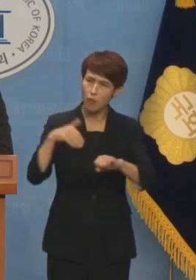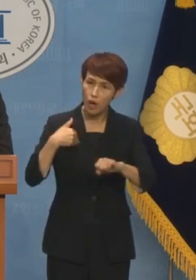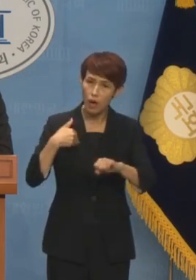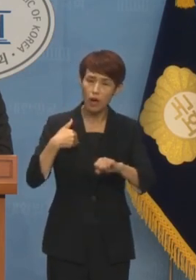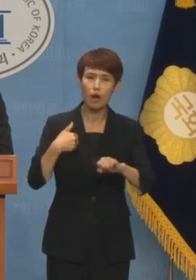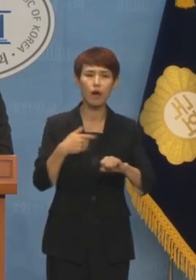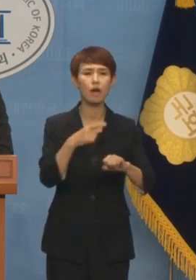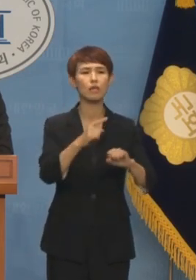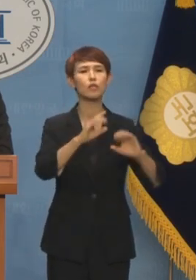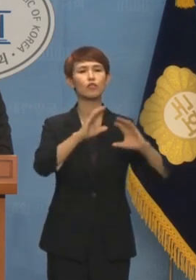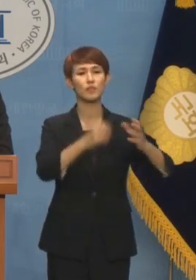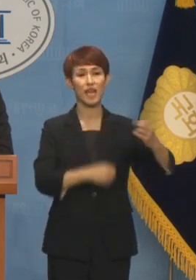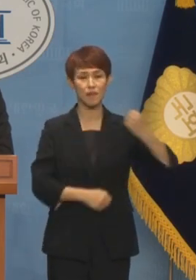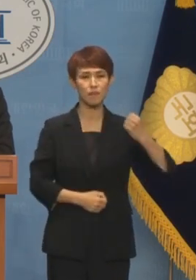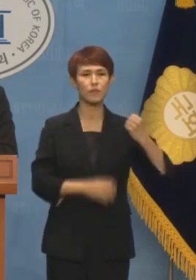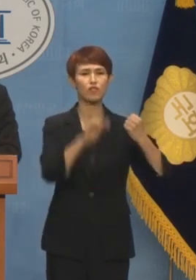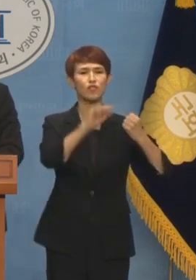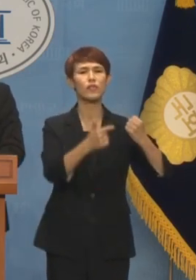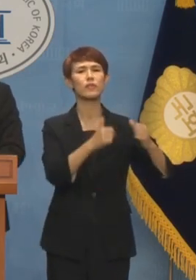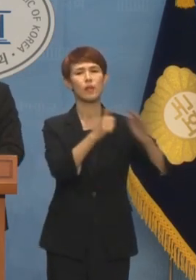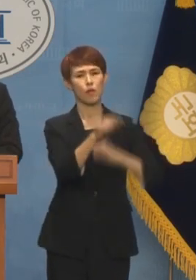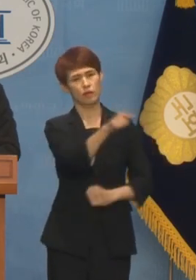원내대표와 국민의힘입니다.